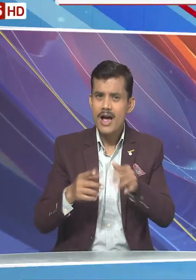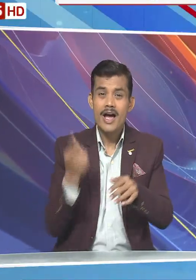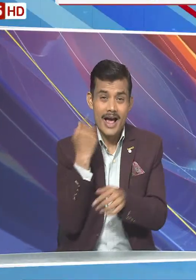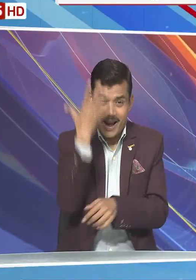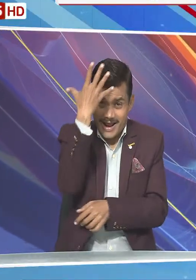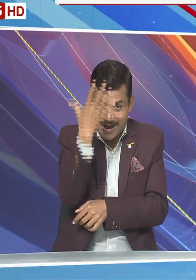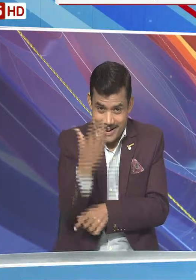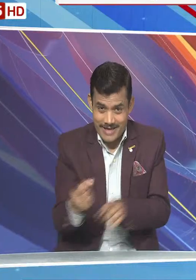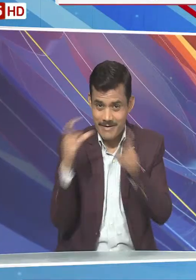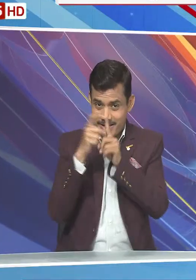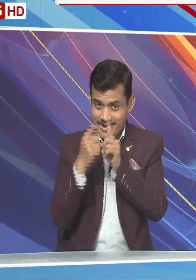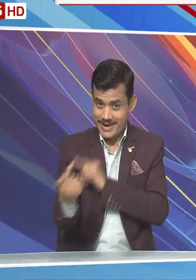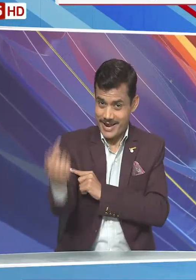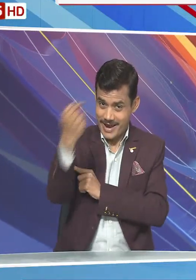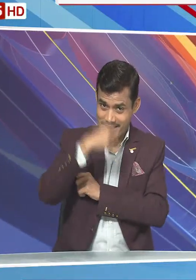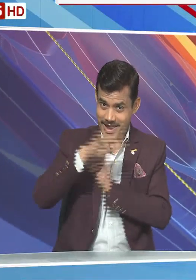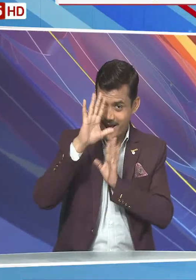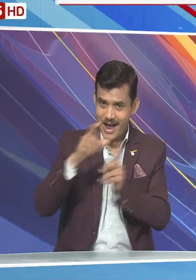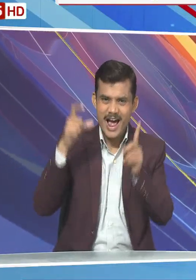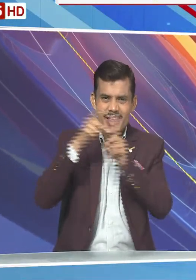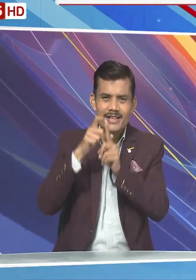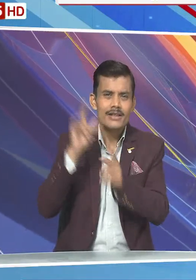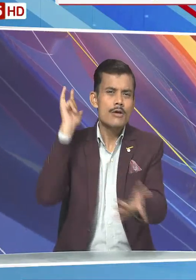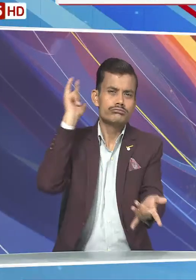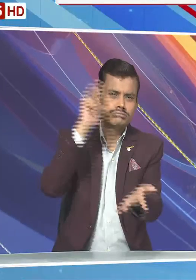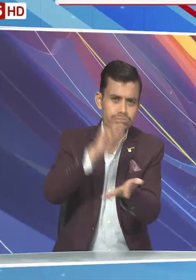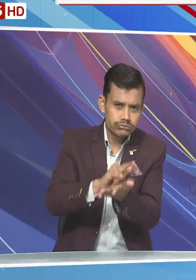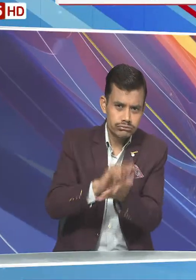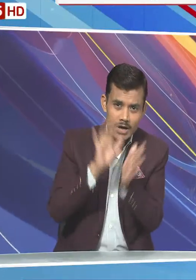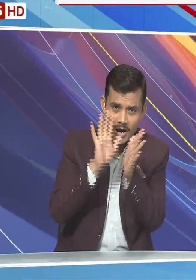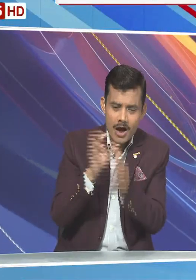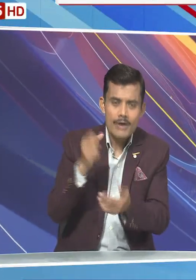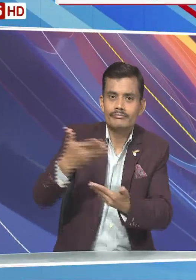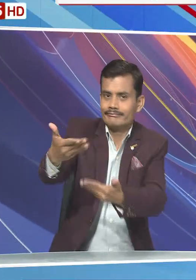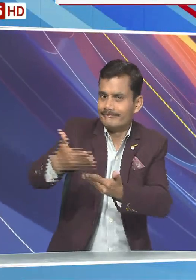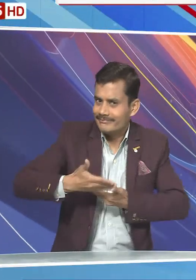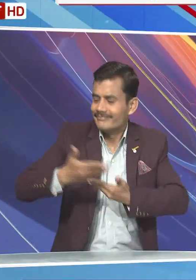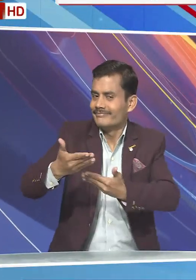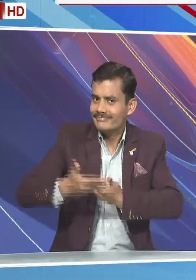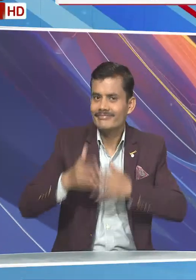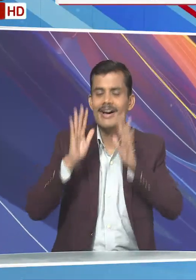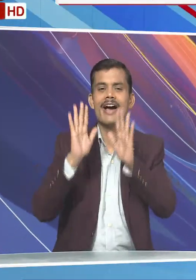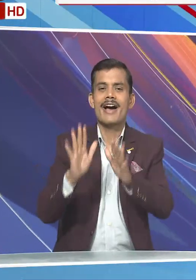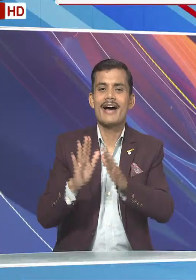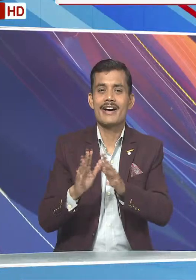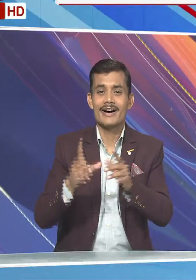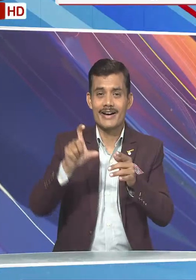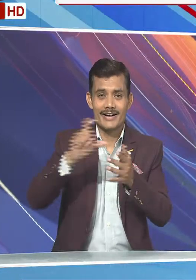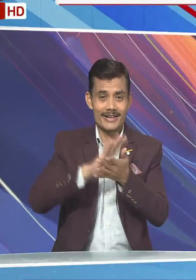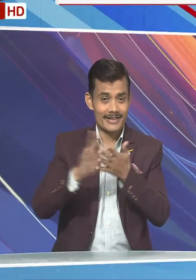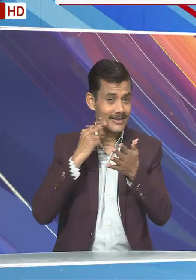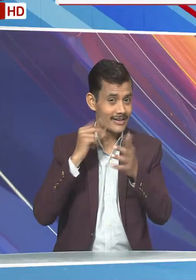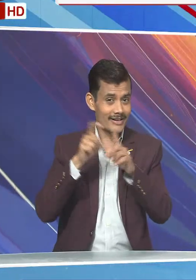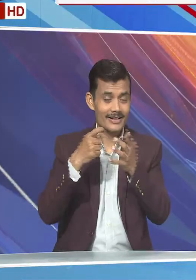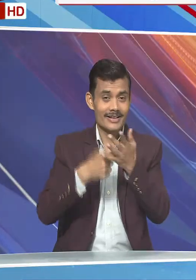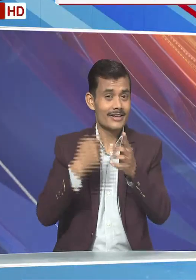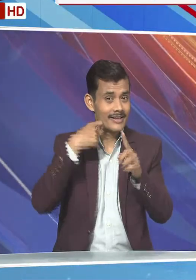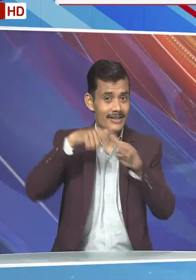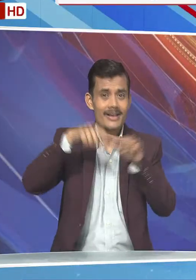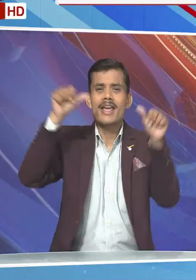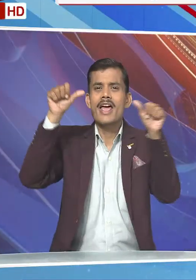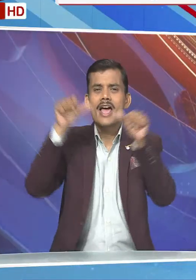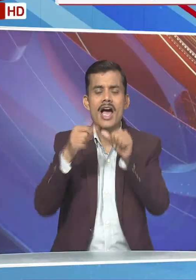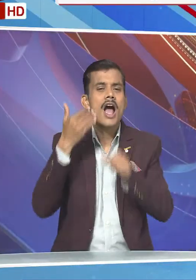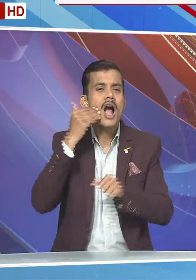दिल्ली पहुंचे। दिल्ली हवाई अड्डे पर उनका स्वागत किया गया। चंद्रिका प्रसाद संतोखी 8 से